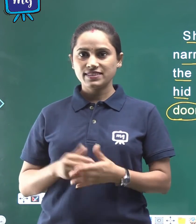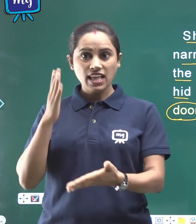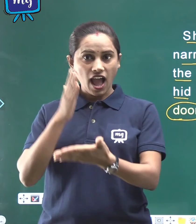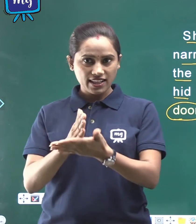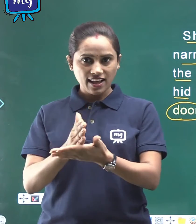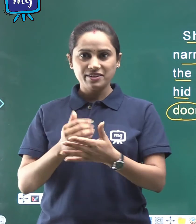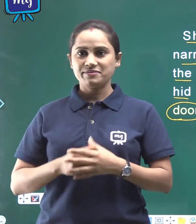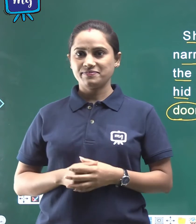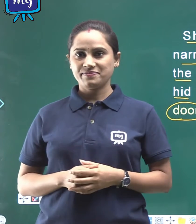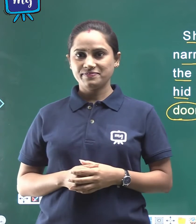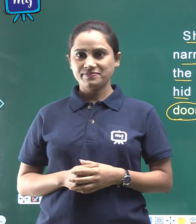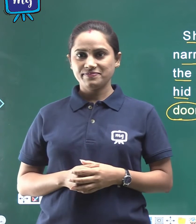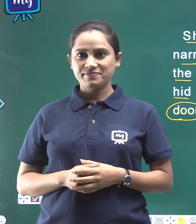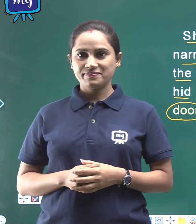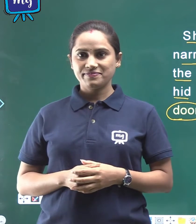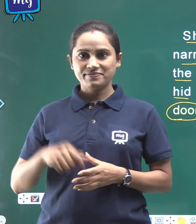आधा.